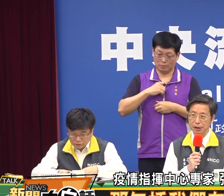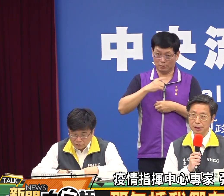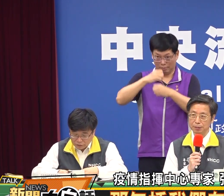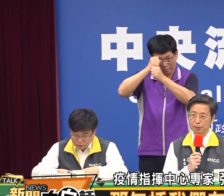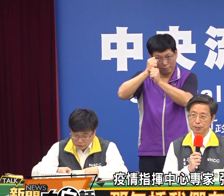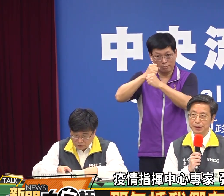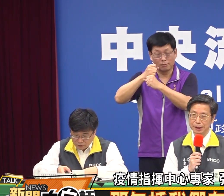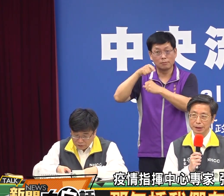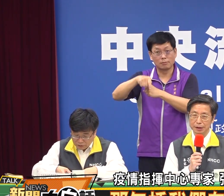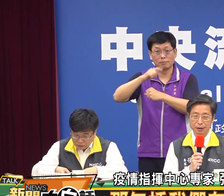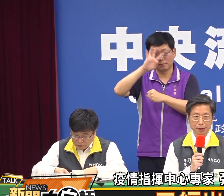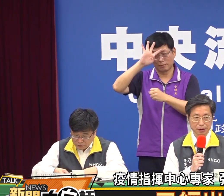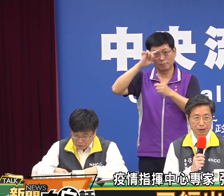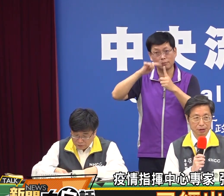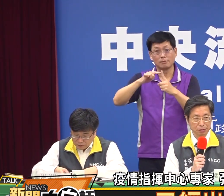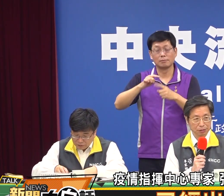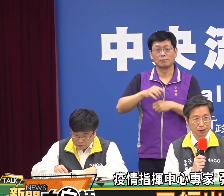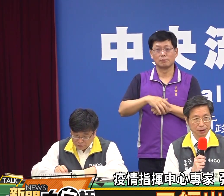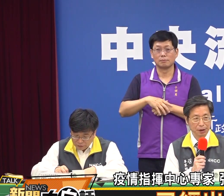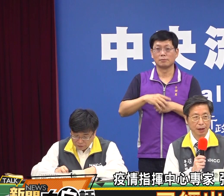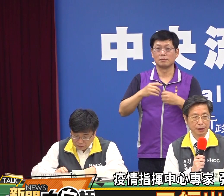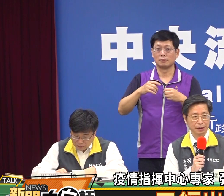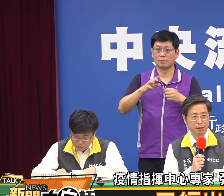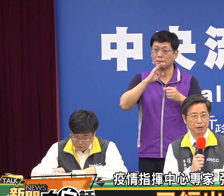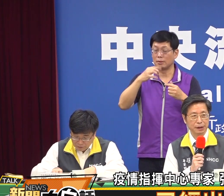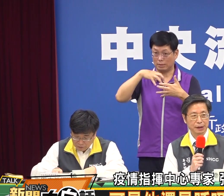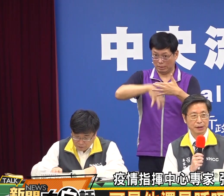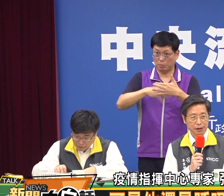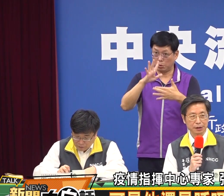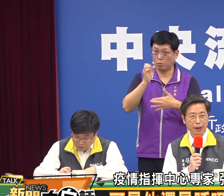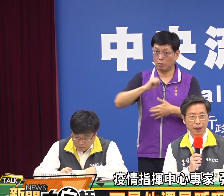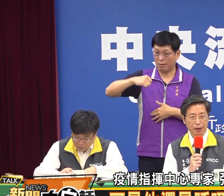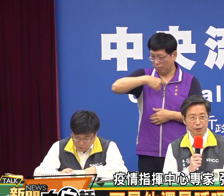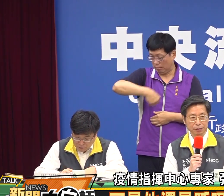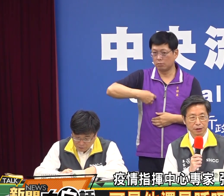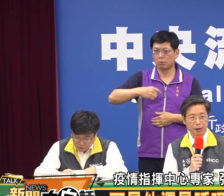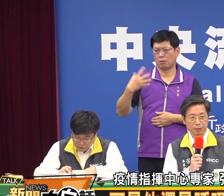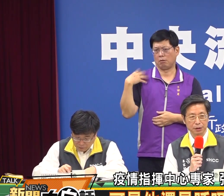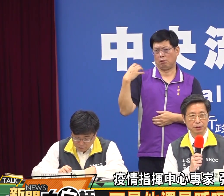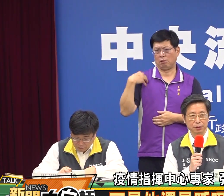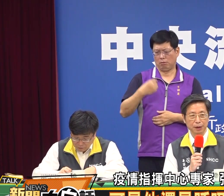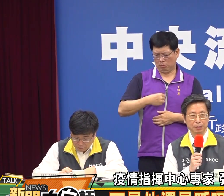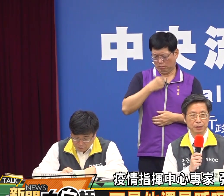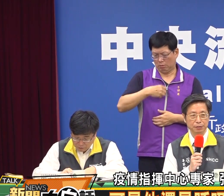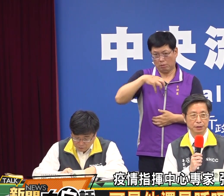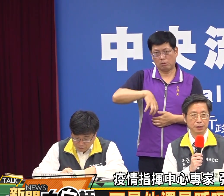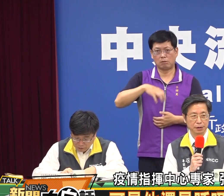检测这些病人已经出现了抗体，可是他还是呼吸